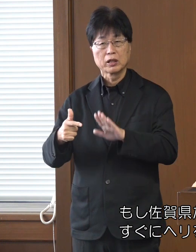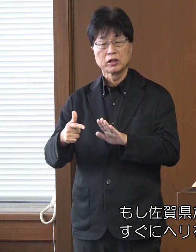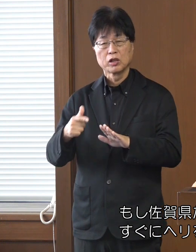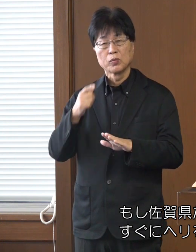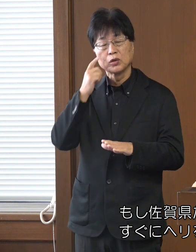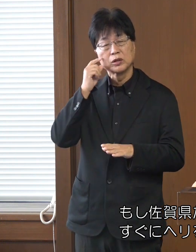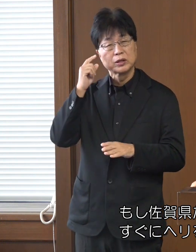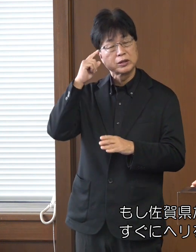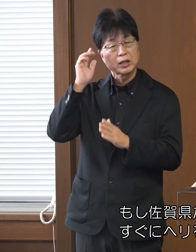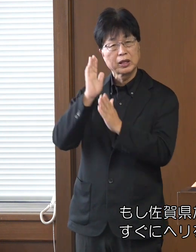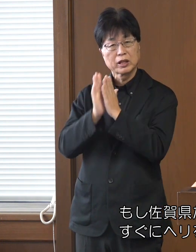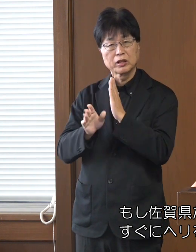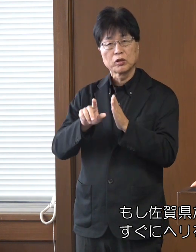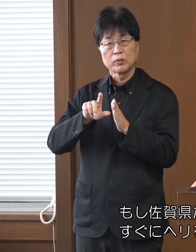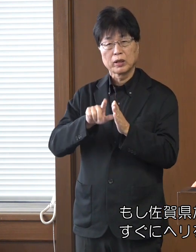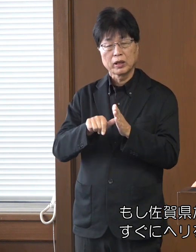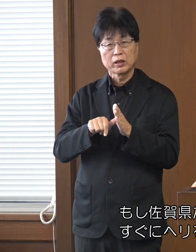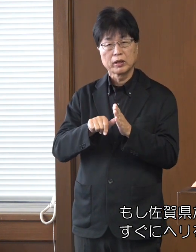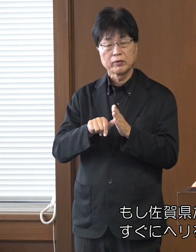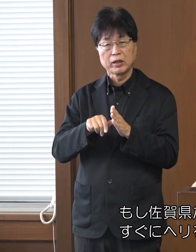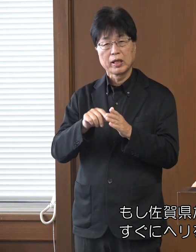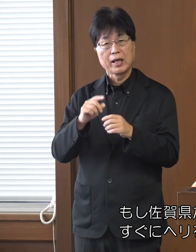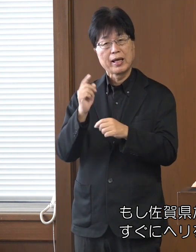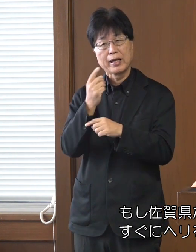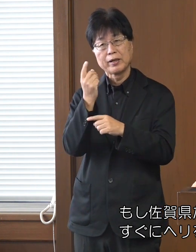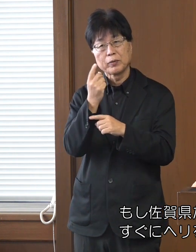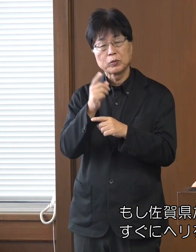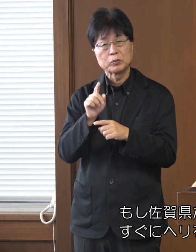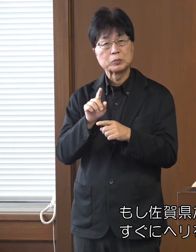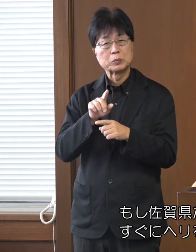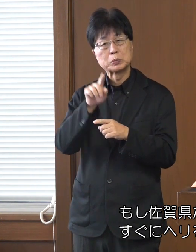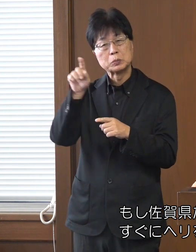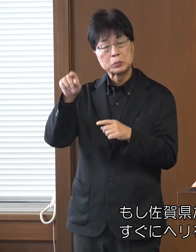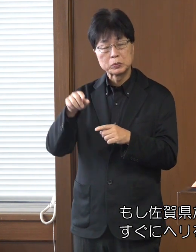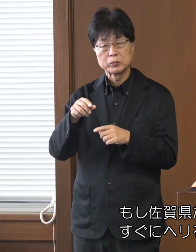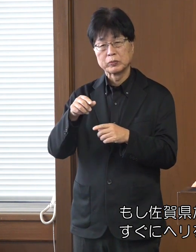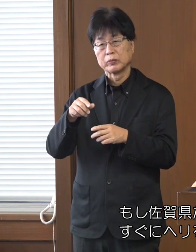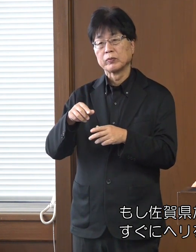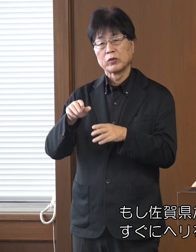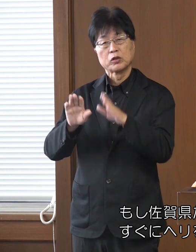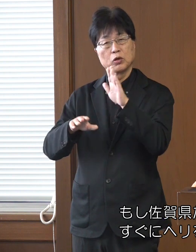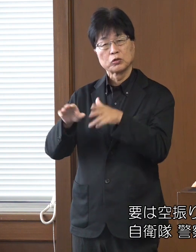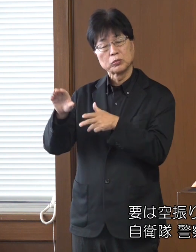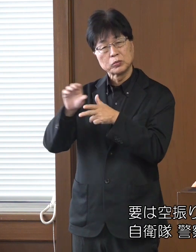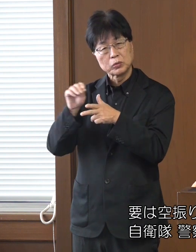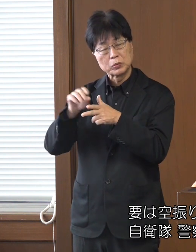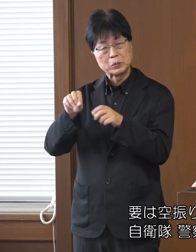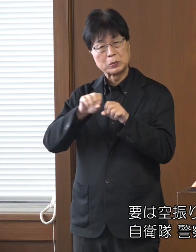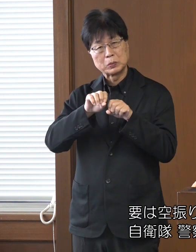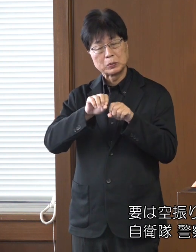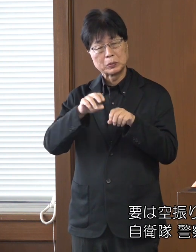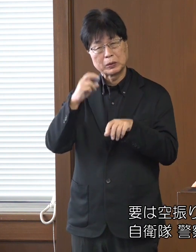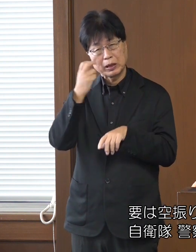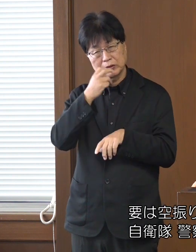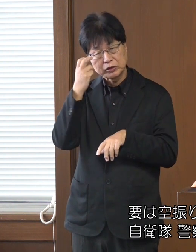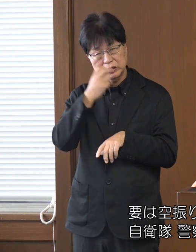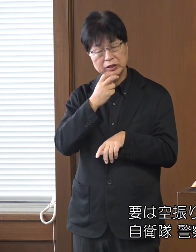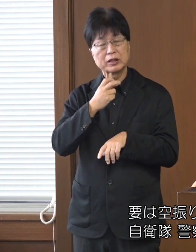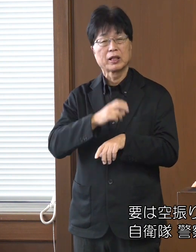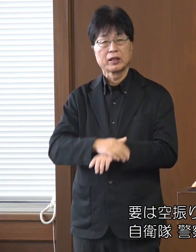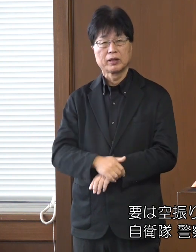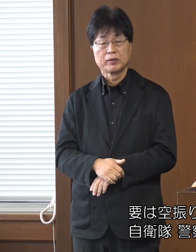賀県だったらすぐにヘリを飛ばして現状確認をして、まあ、要は何でしょう、